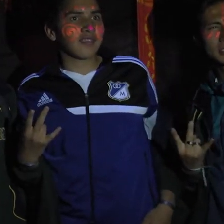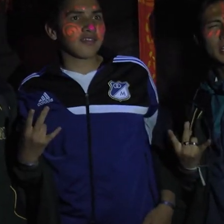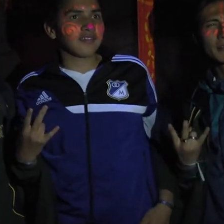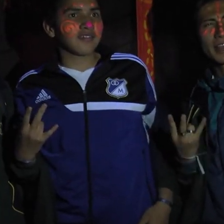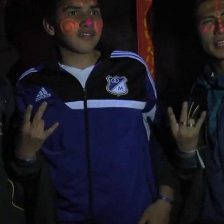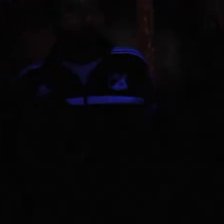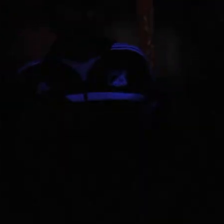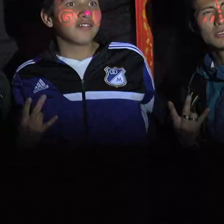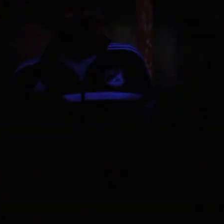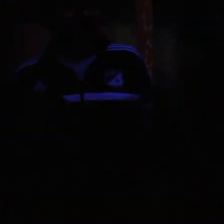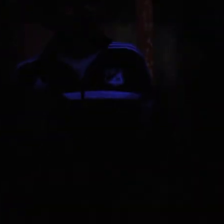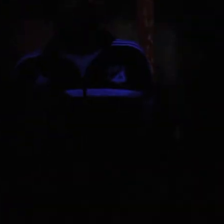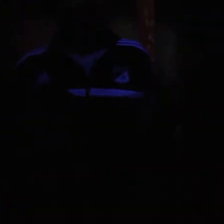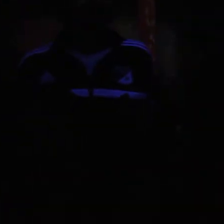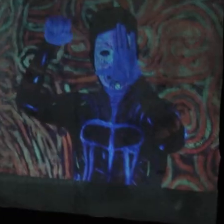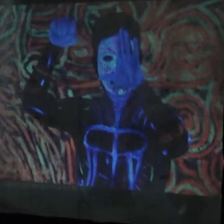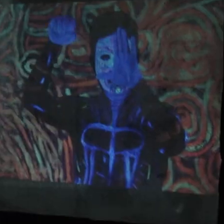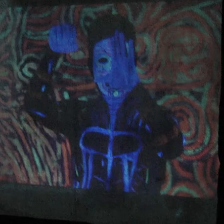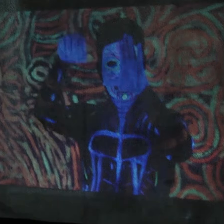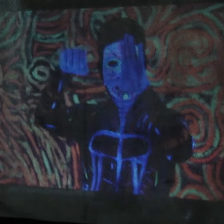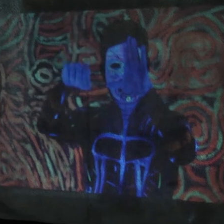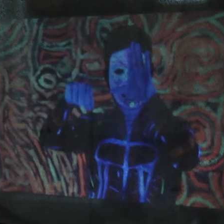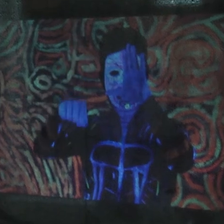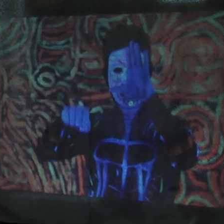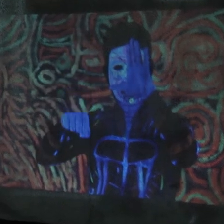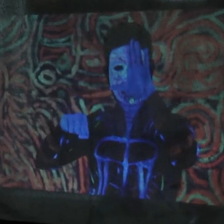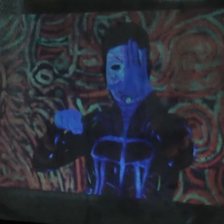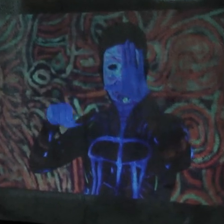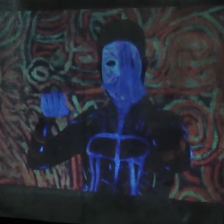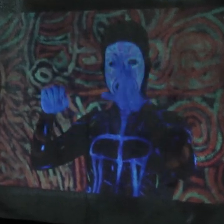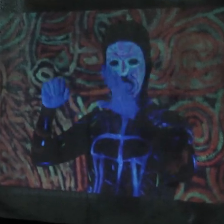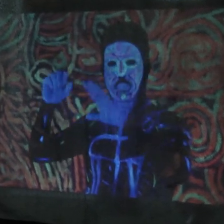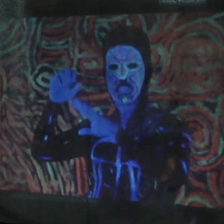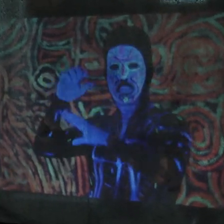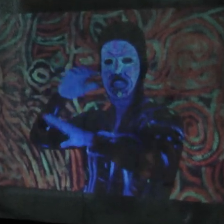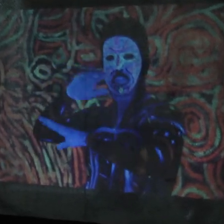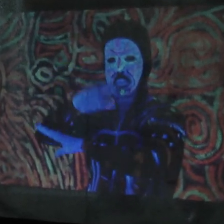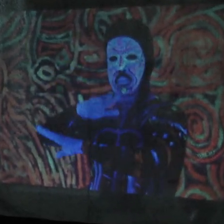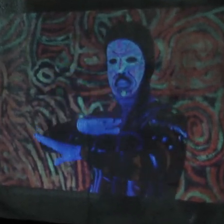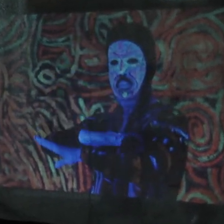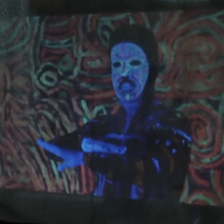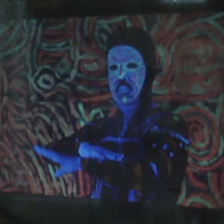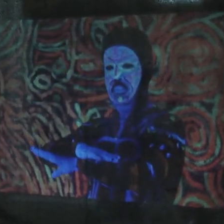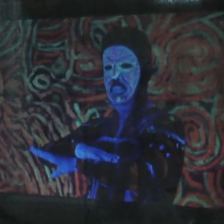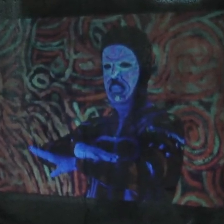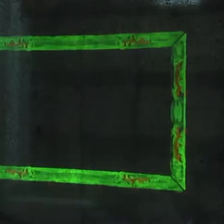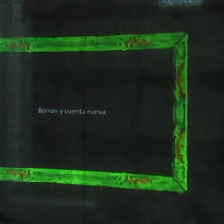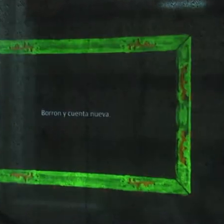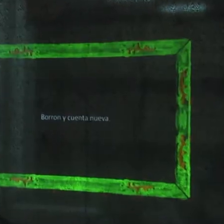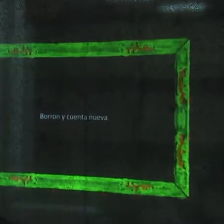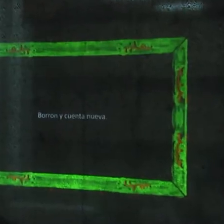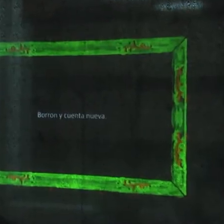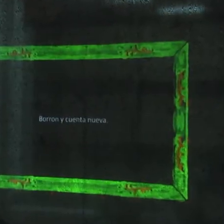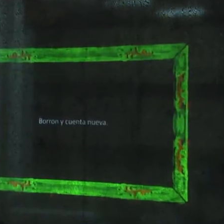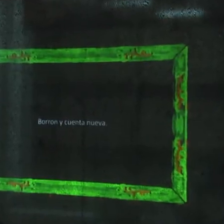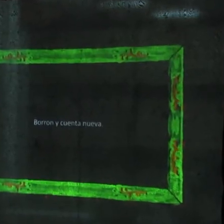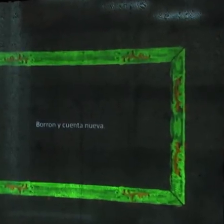estén entendiendo además que es un proyecto de inclusión, cómo llevar la comunicación a otro nivel y ahora súmale que